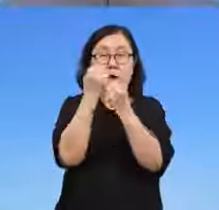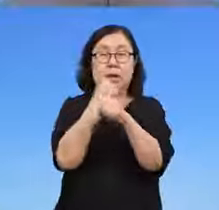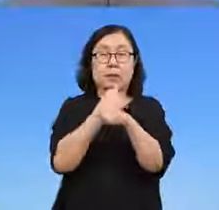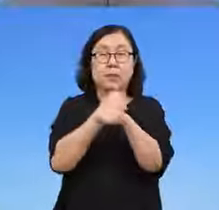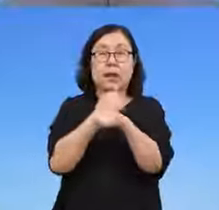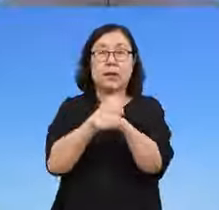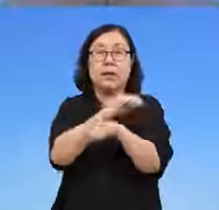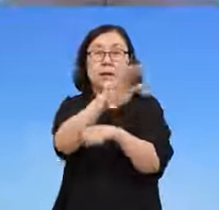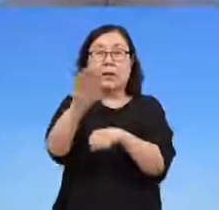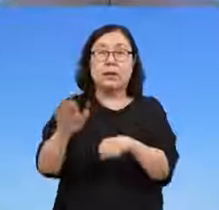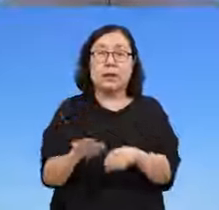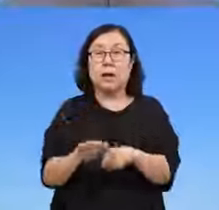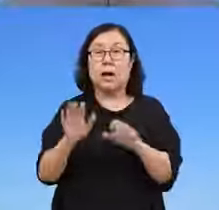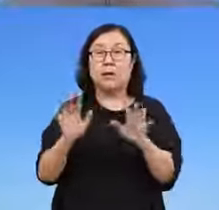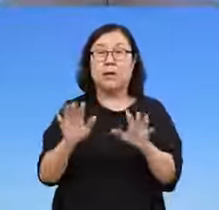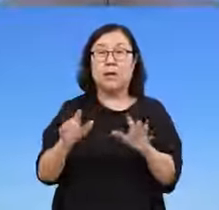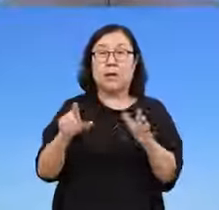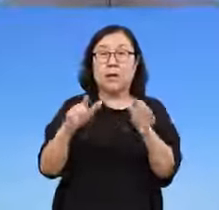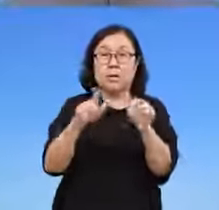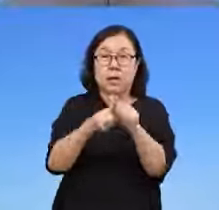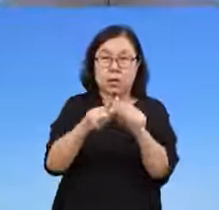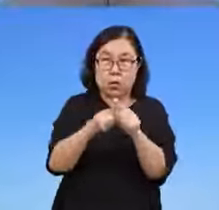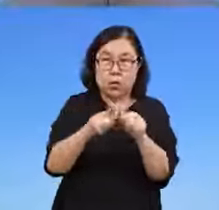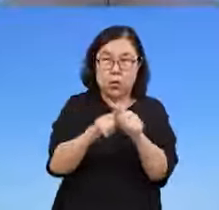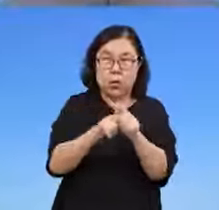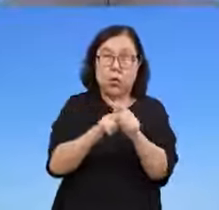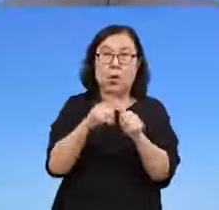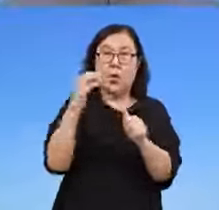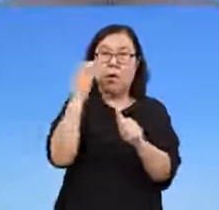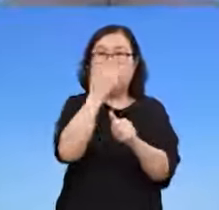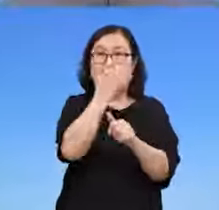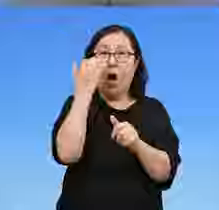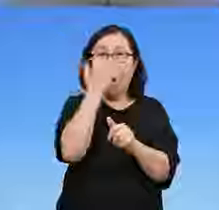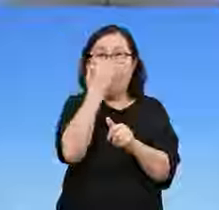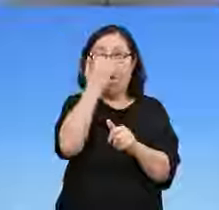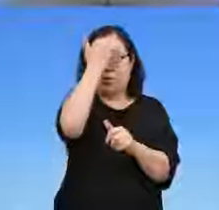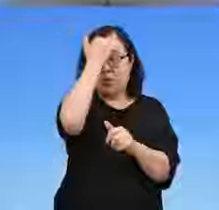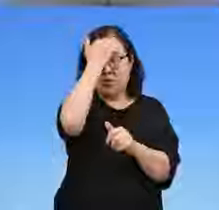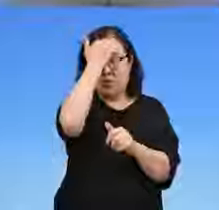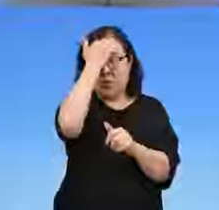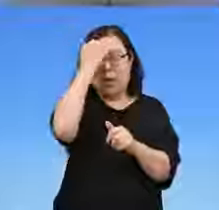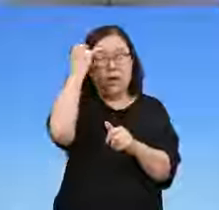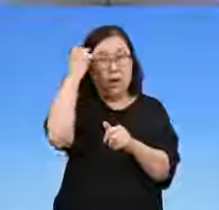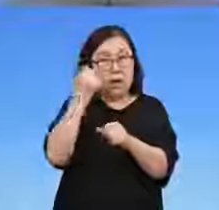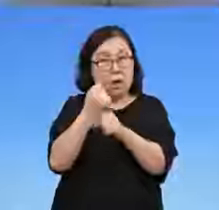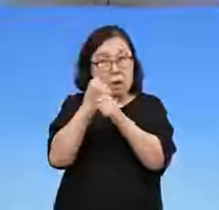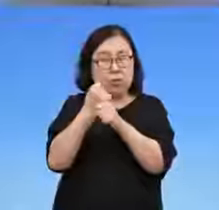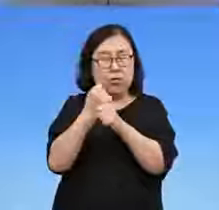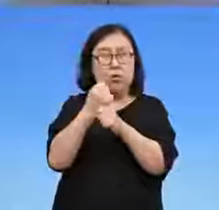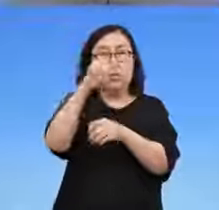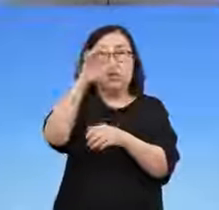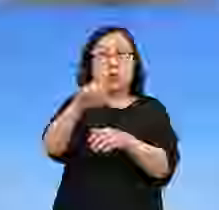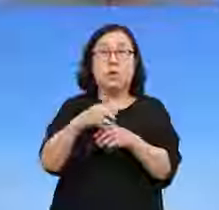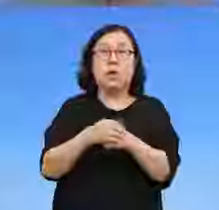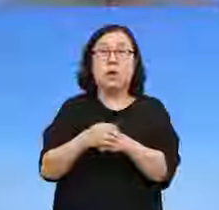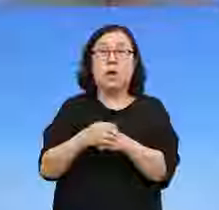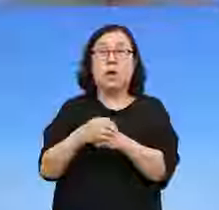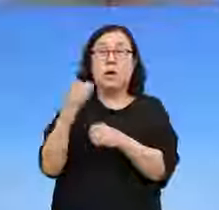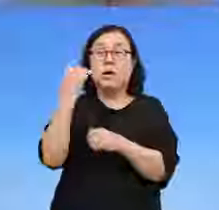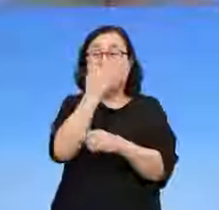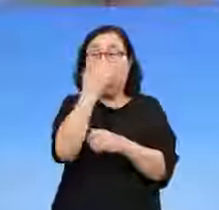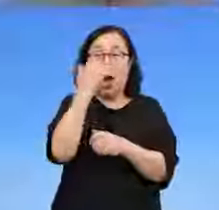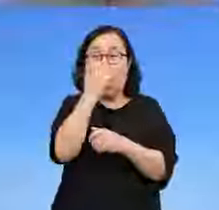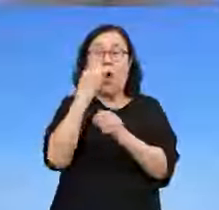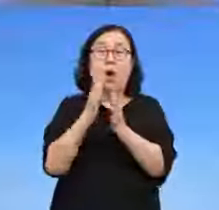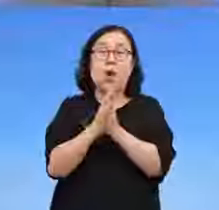눈치를 채셨겠지만요. 저희가 이제 이번에 기독교 성윤리 연구소에서 10권짜리 이제 우리 자녀 성경적